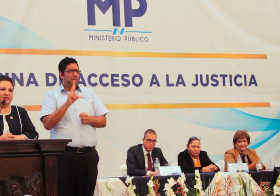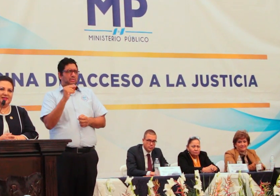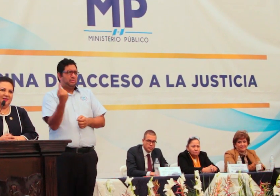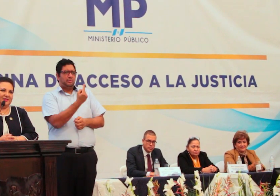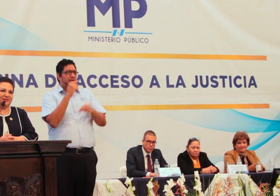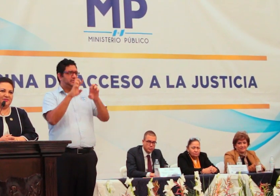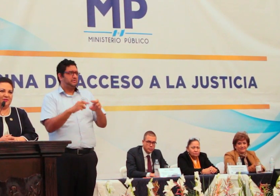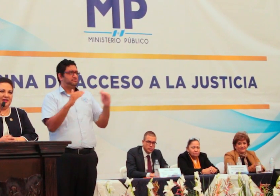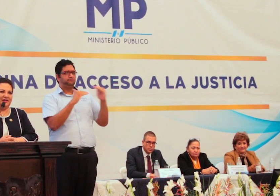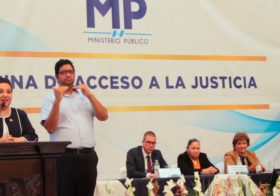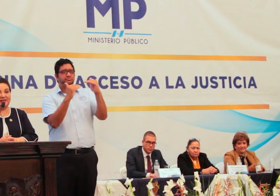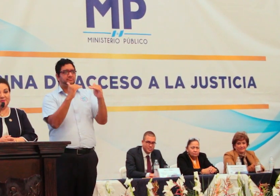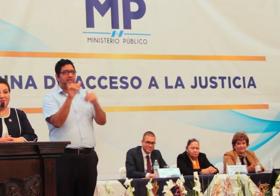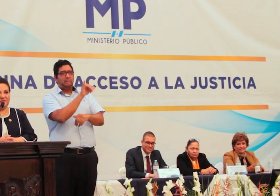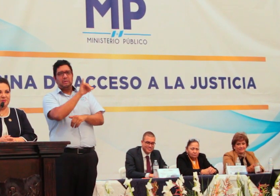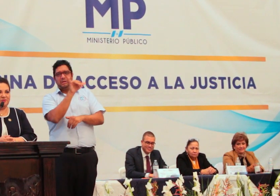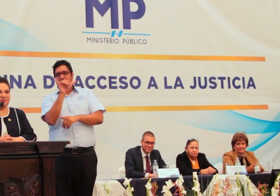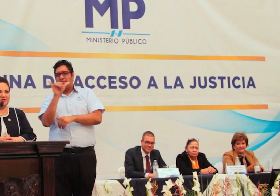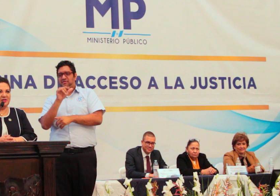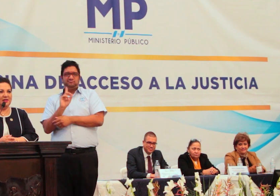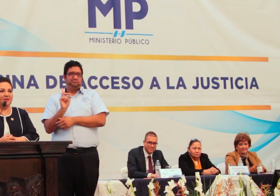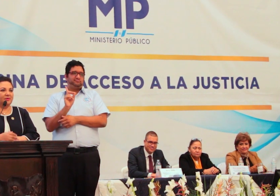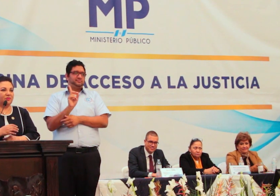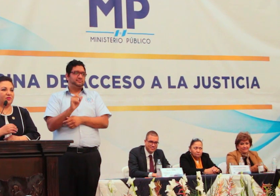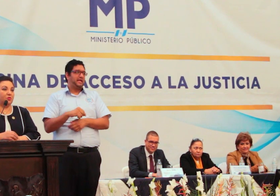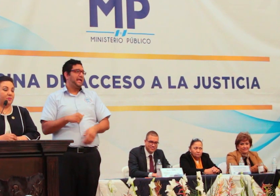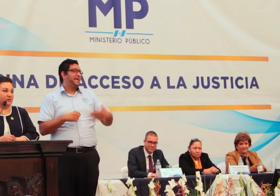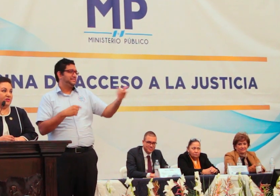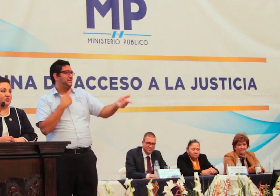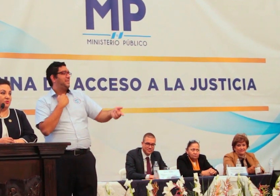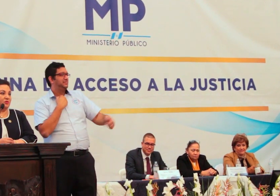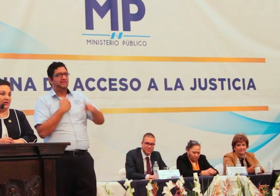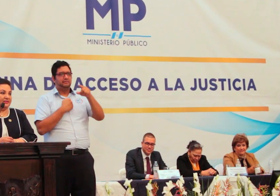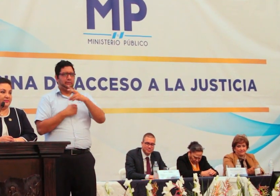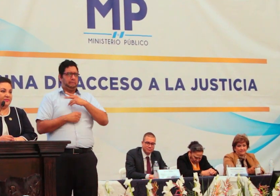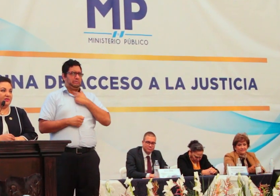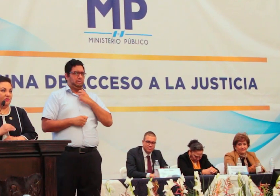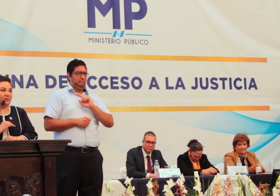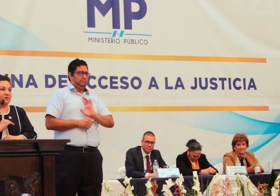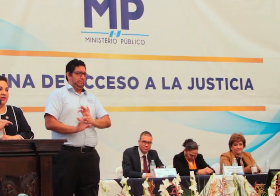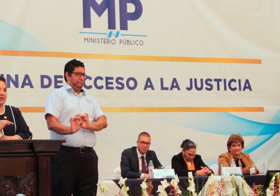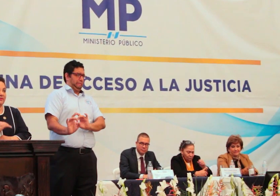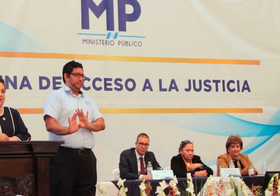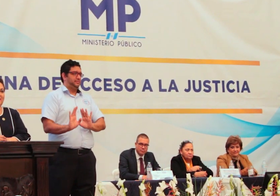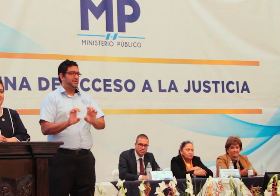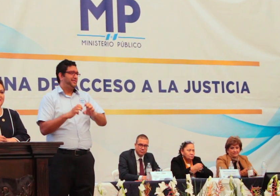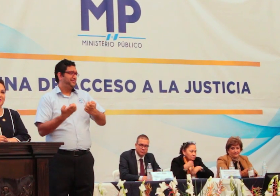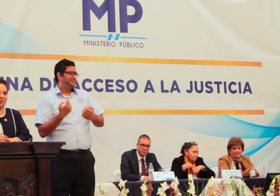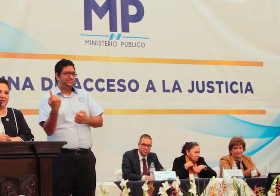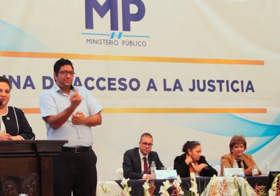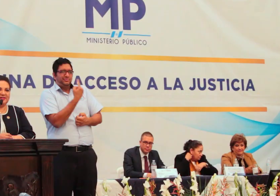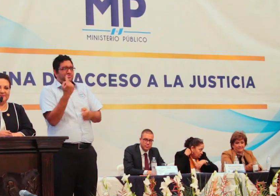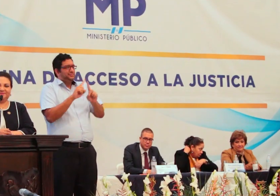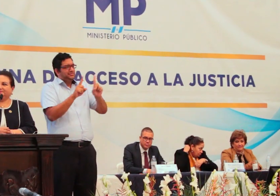momento, ni siquiera pensamos igual, ni tenemos los mismos gustos, pero todos como personas somos iguales, si nos vemos definitivamente